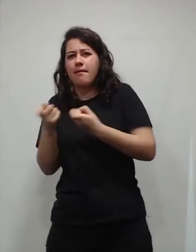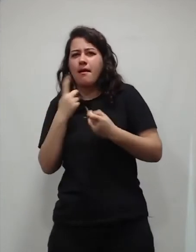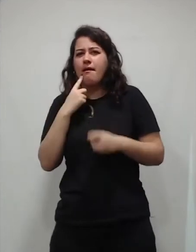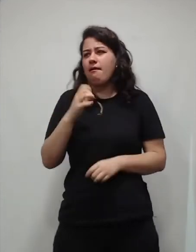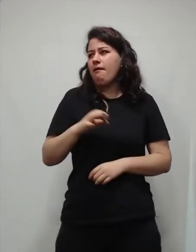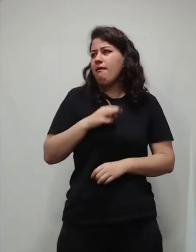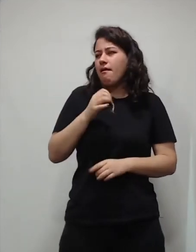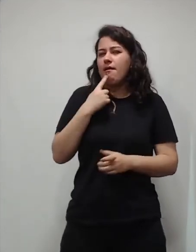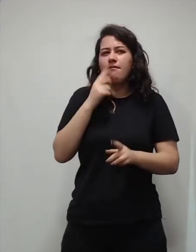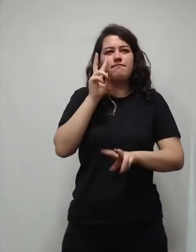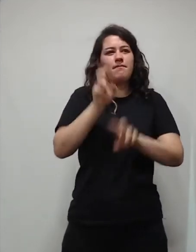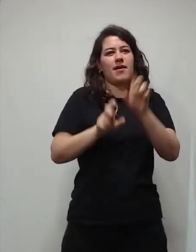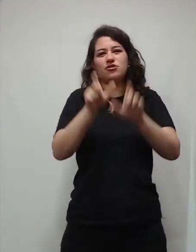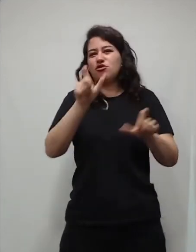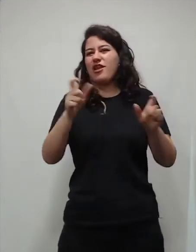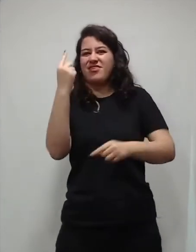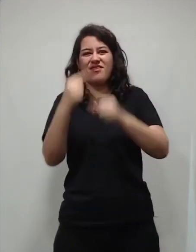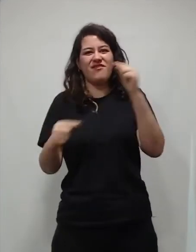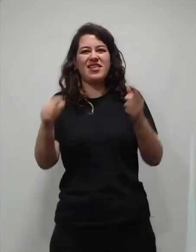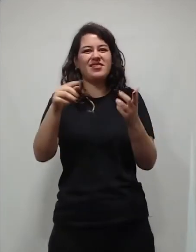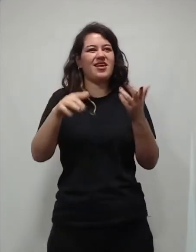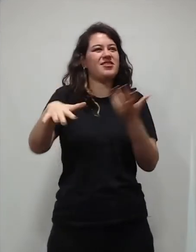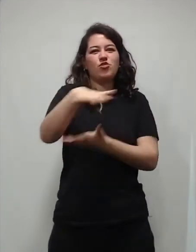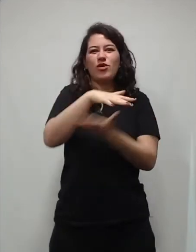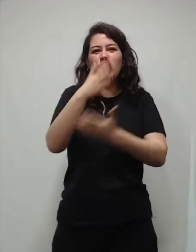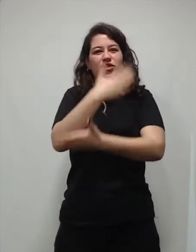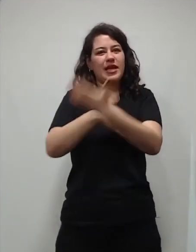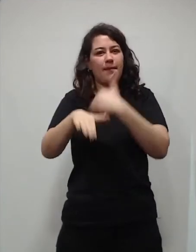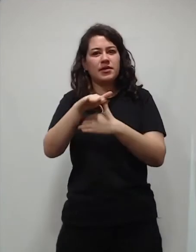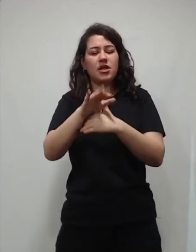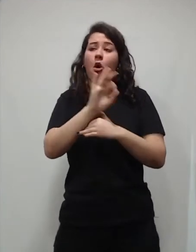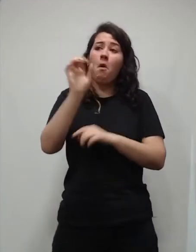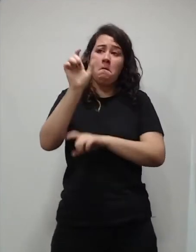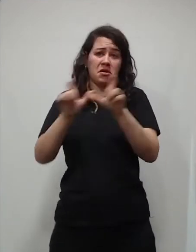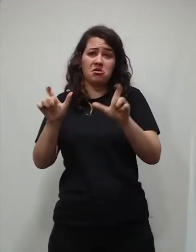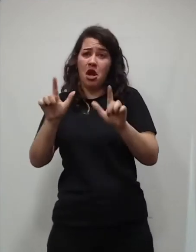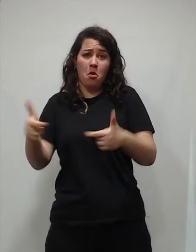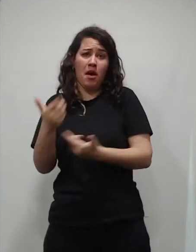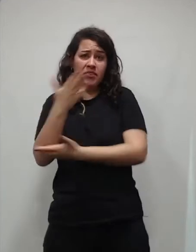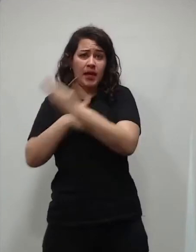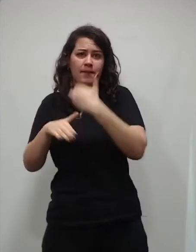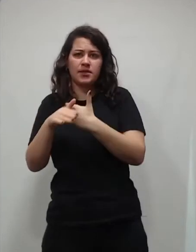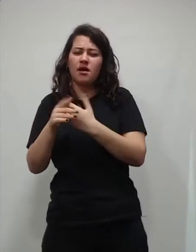con personas en situación de discapacidad y no.